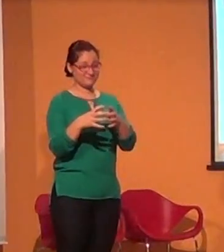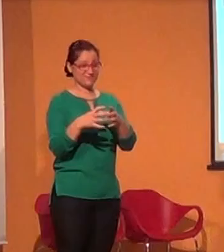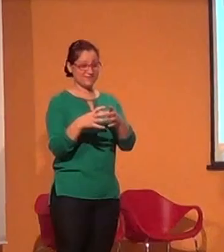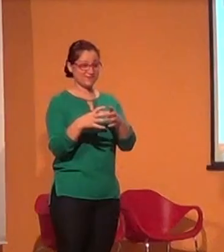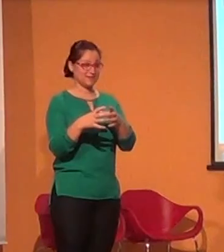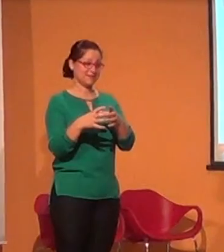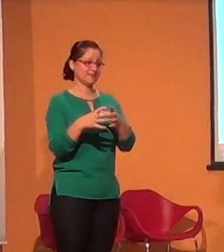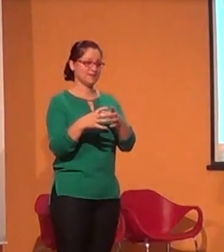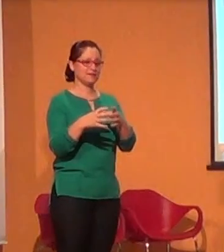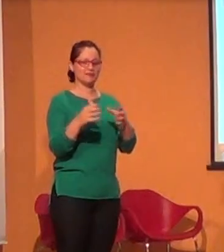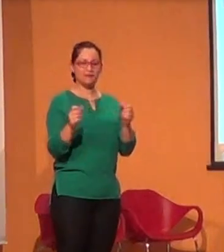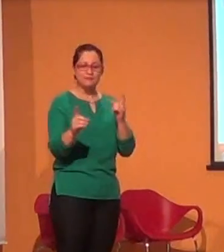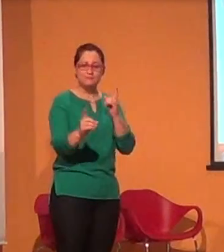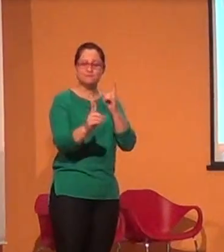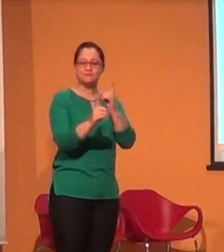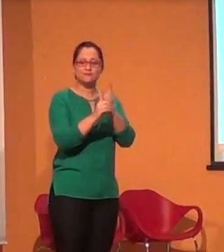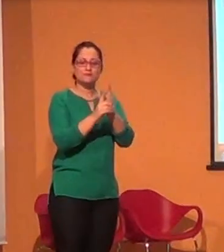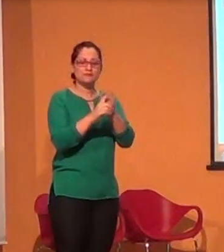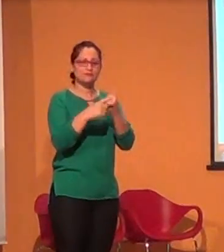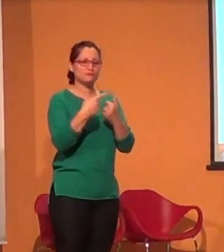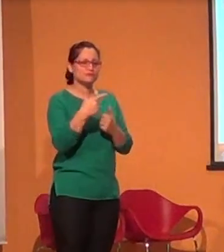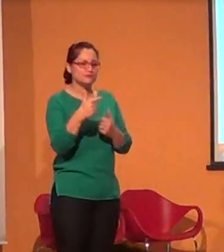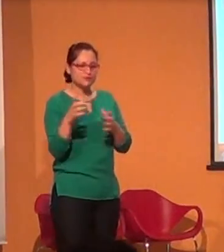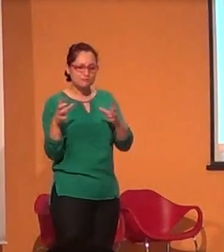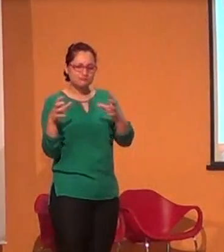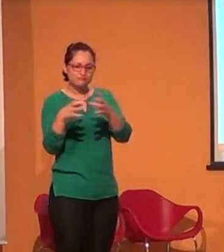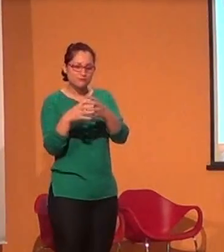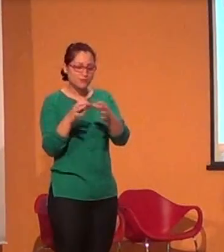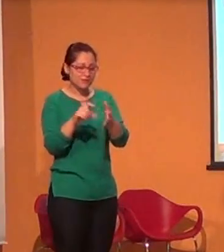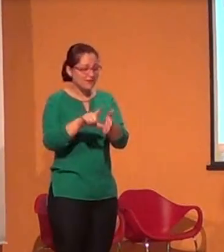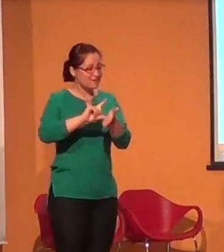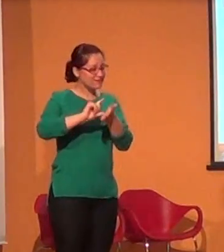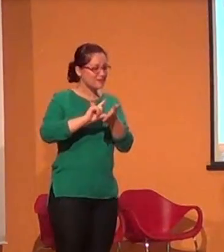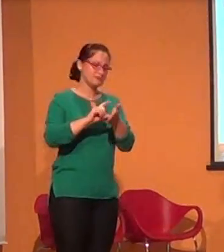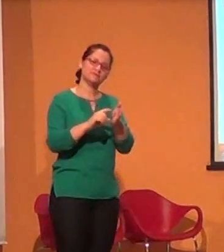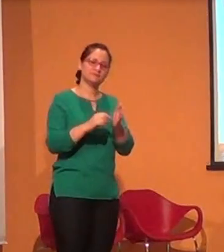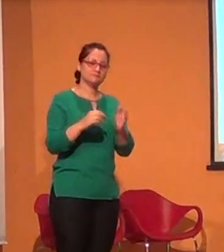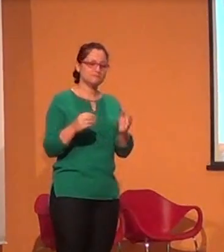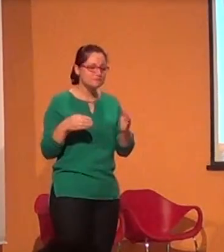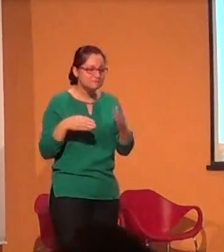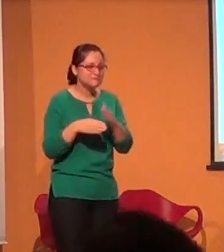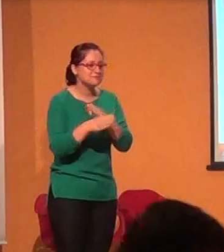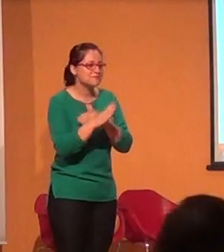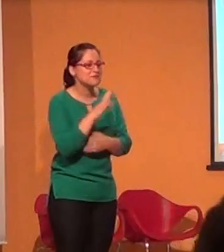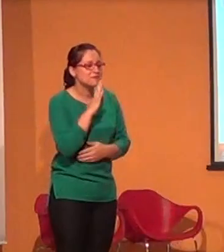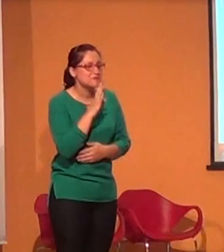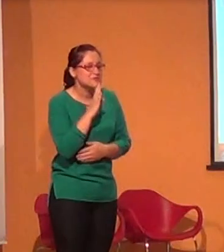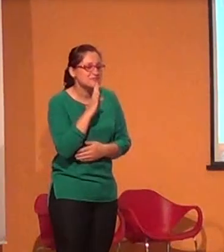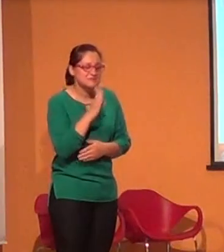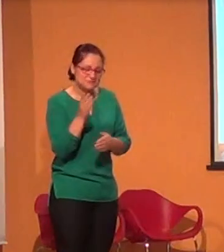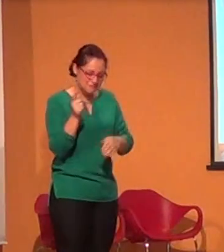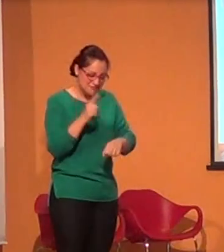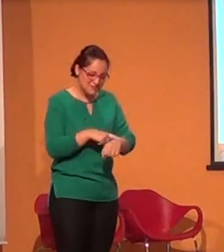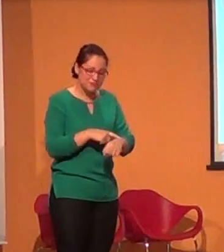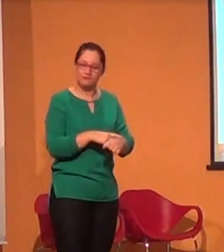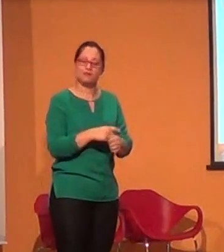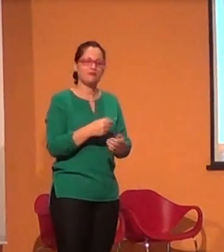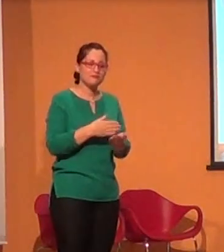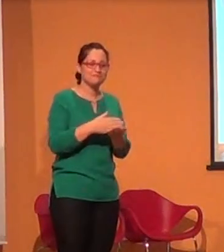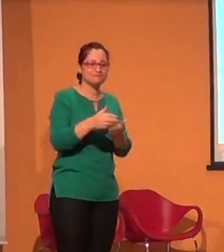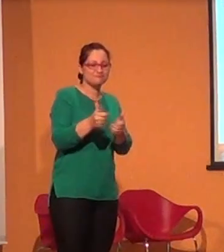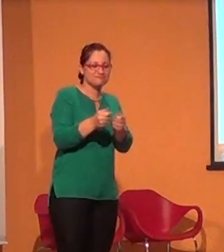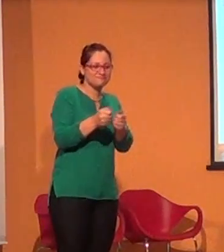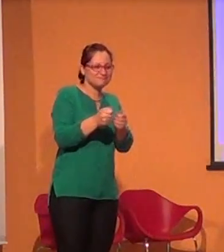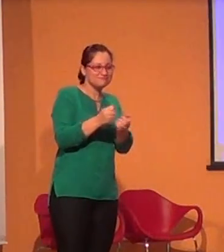nossa equipe se encontrou assim, porque a gente não tinha uma equipe definida. Nós chegamos e se conhecemos e começamos a fazer o jogo junto. O